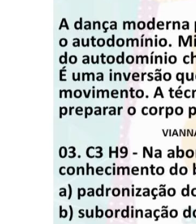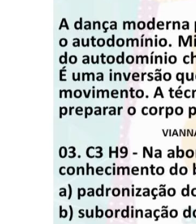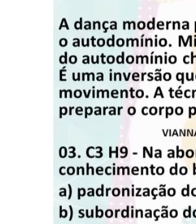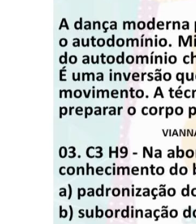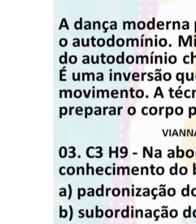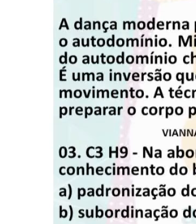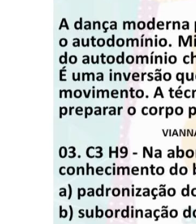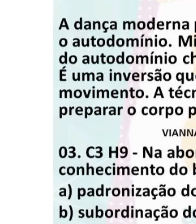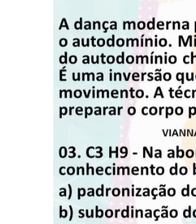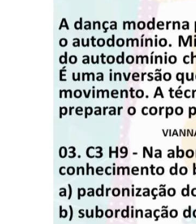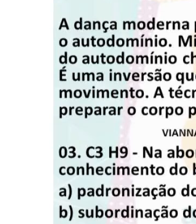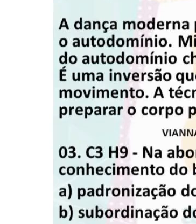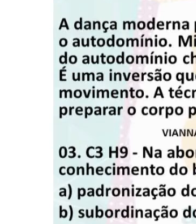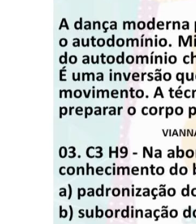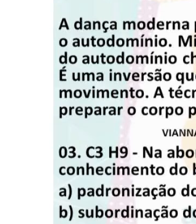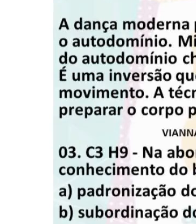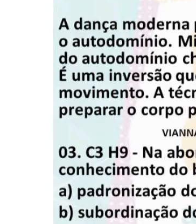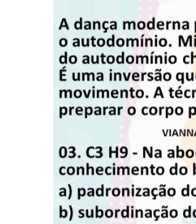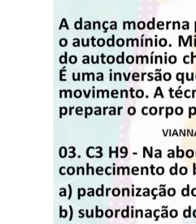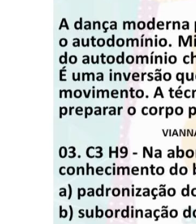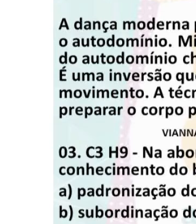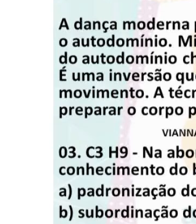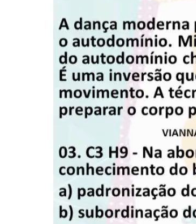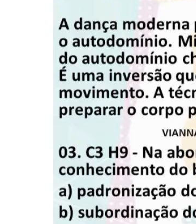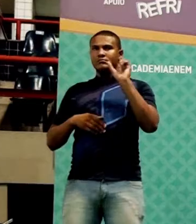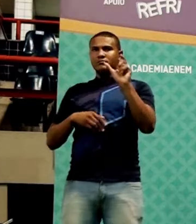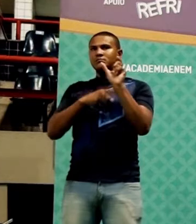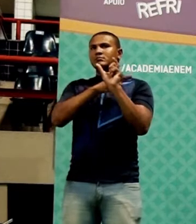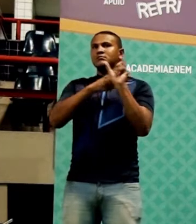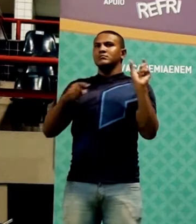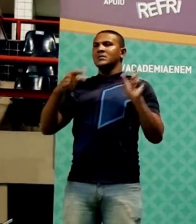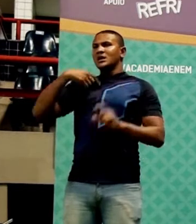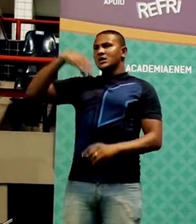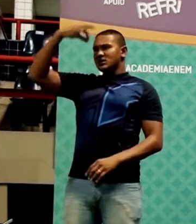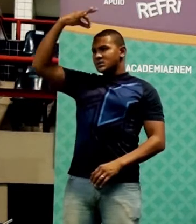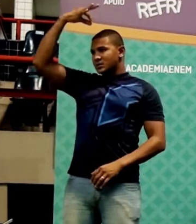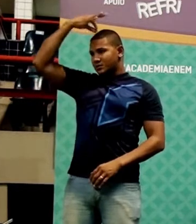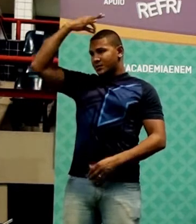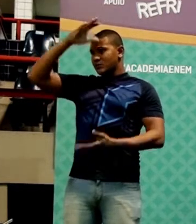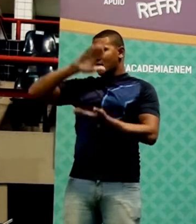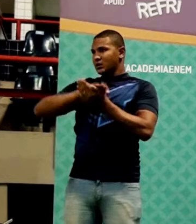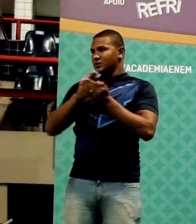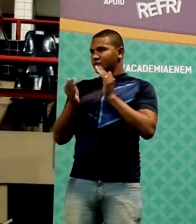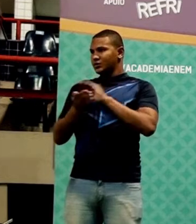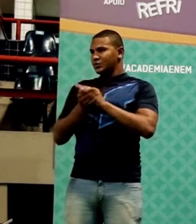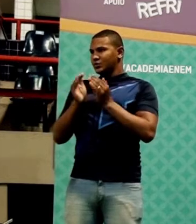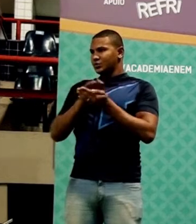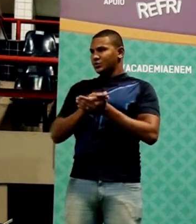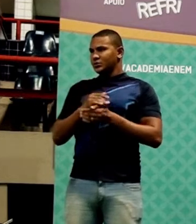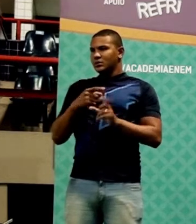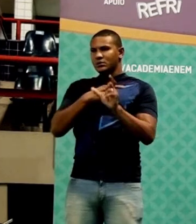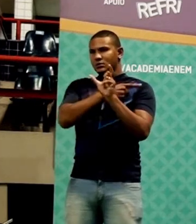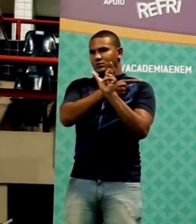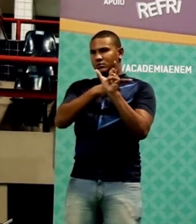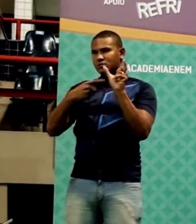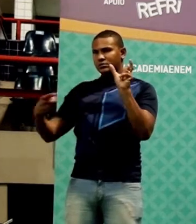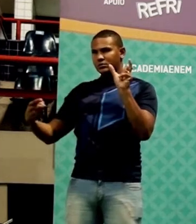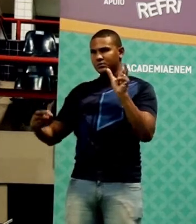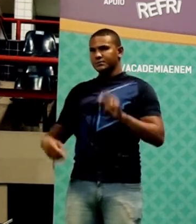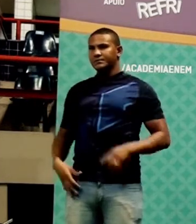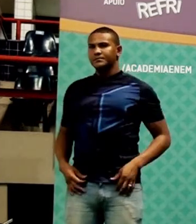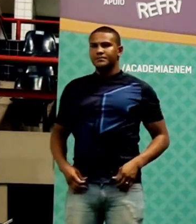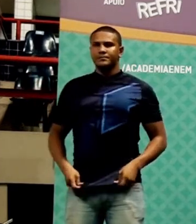Sublinha aí o espírito artístico. Gente, é esse espírito artístico que